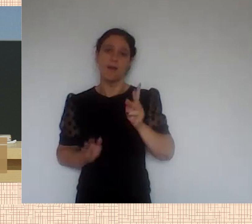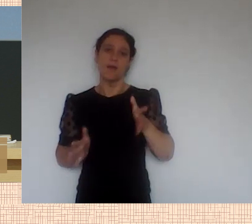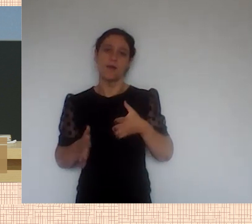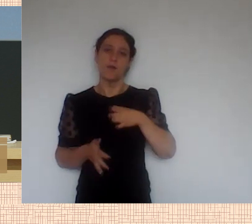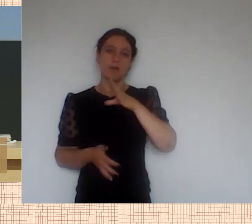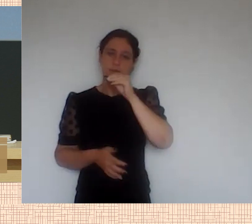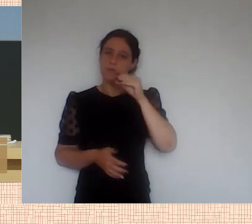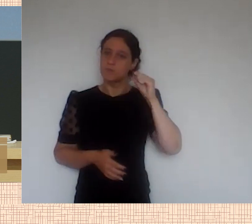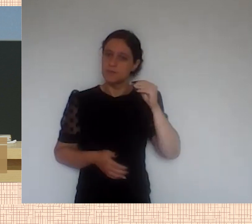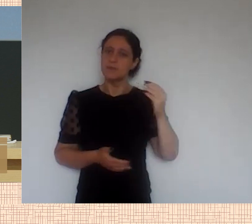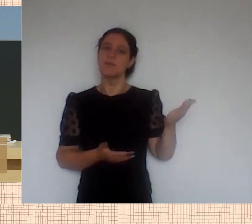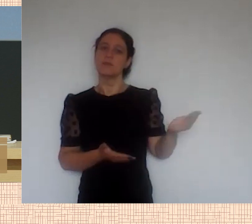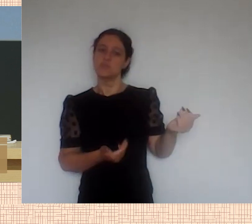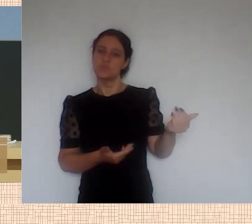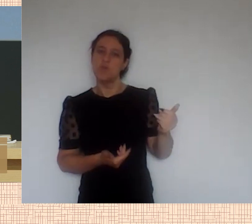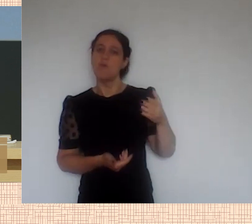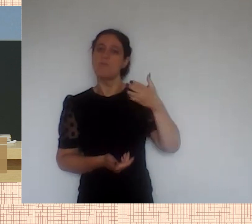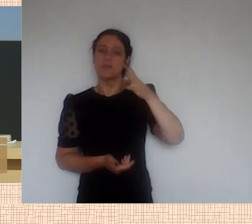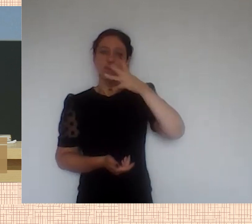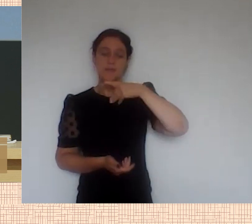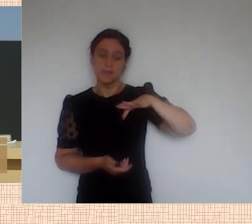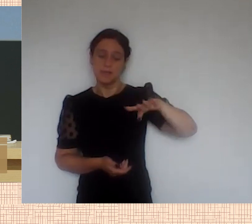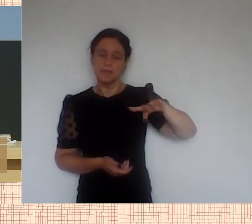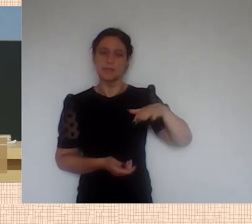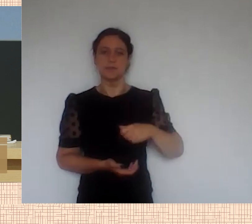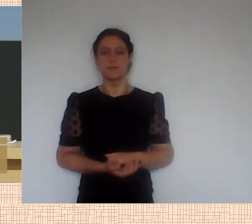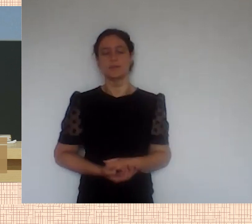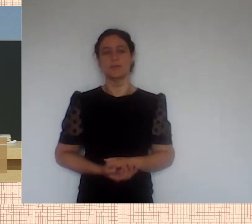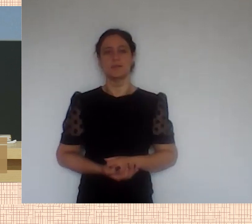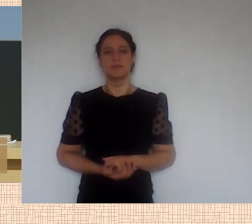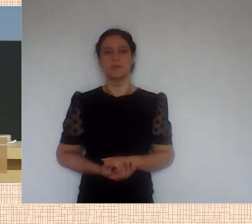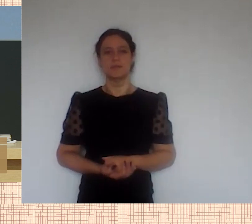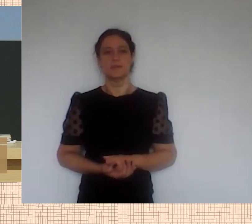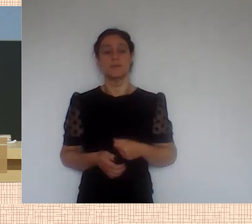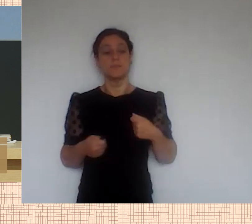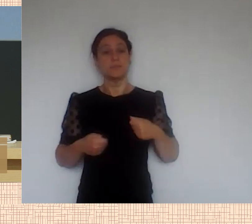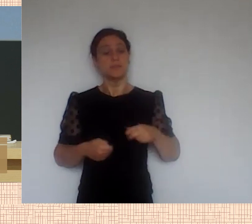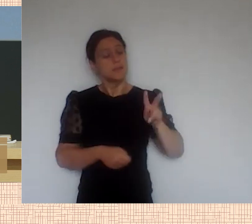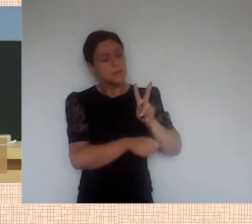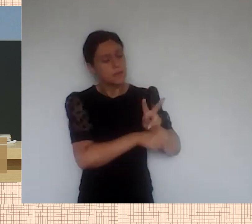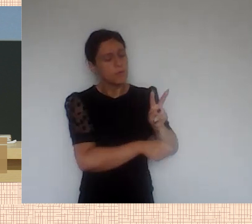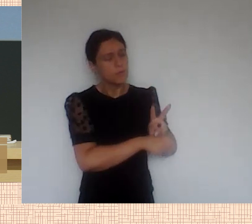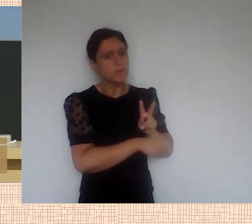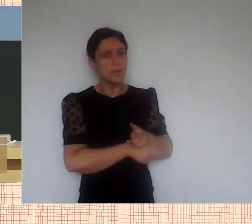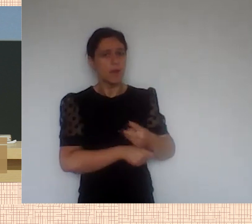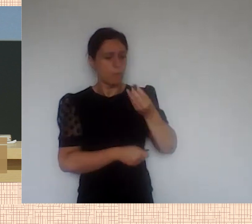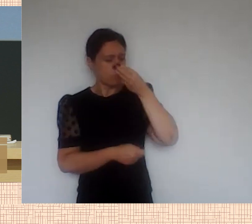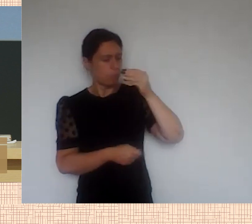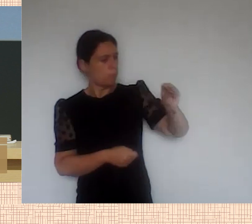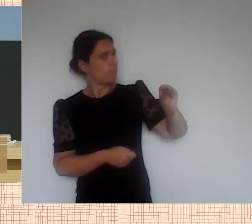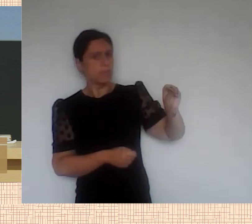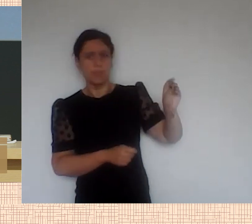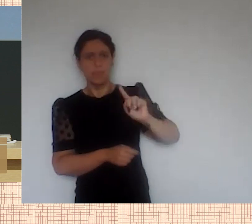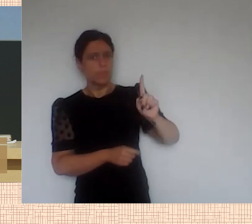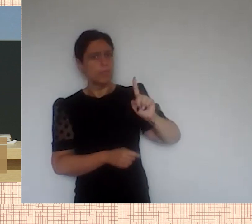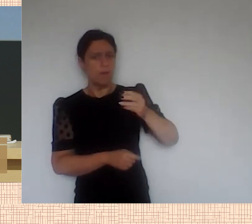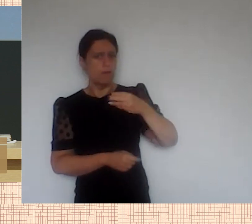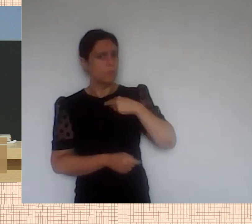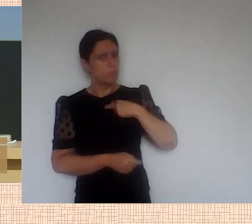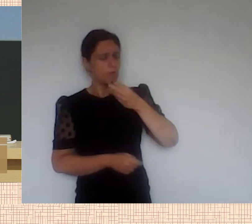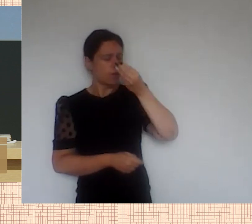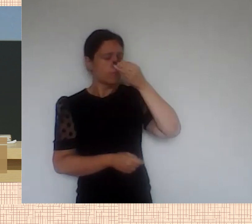levantá-los como exército, sabe? Não despreza eles, principalmente nessas regiões que eu falei da outra